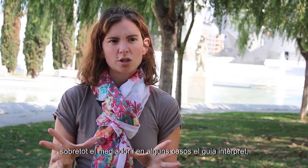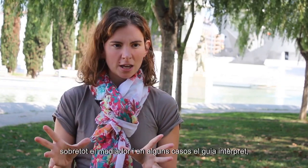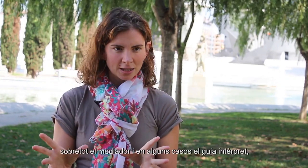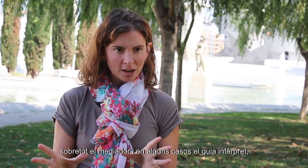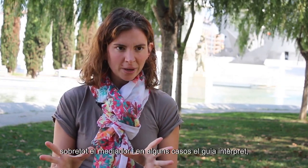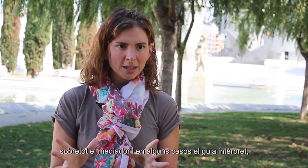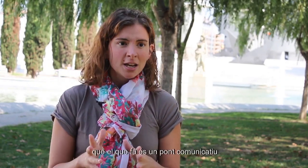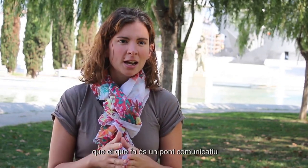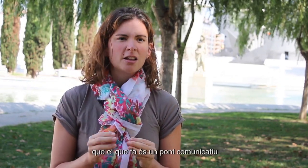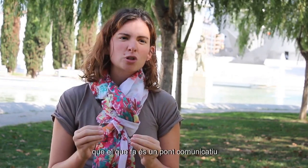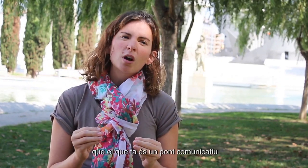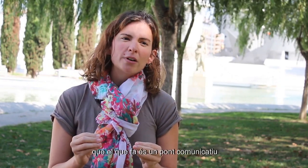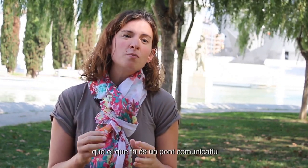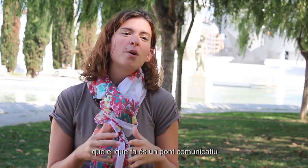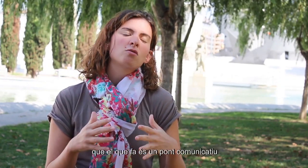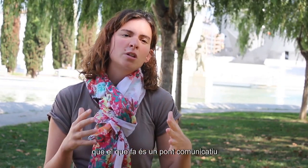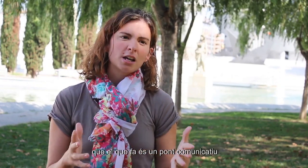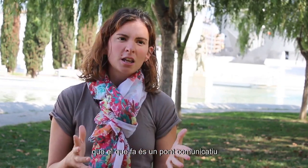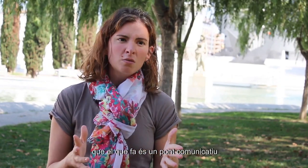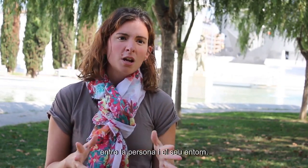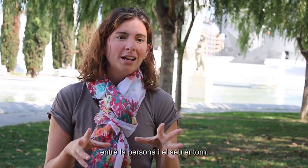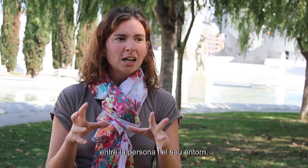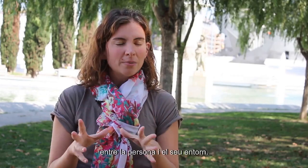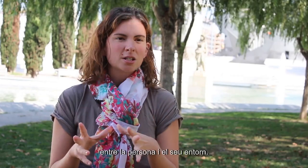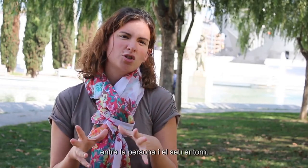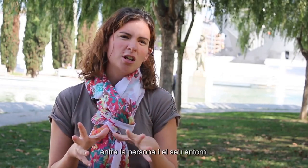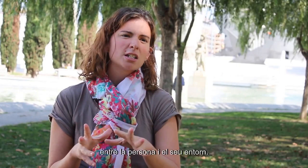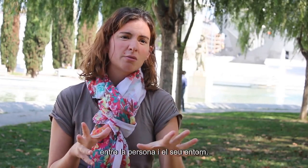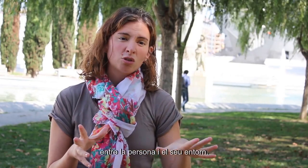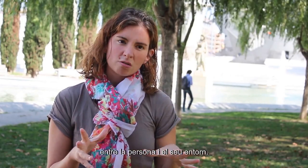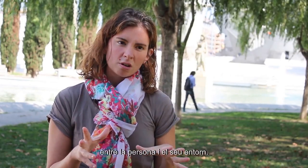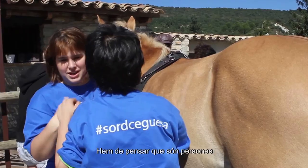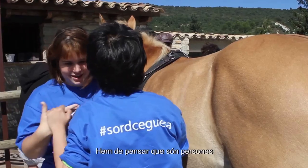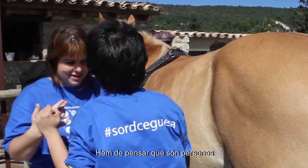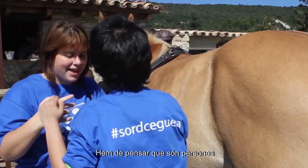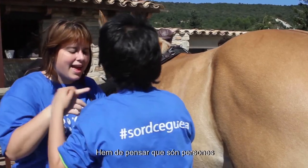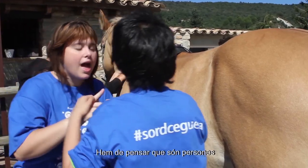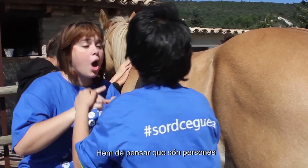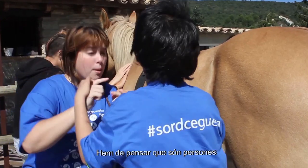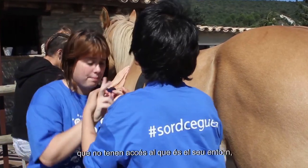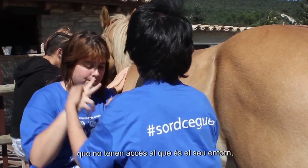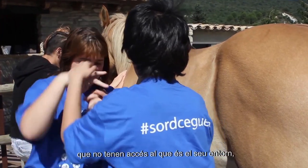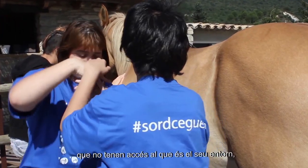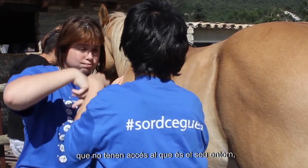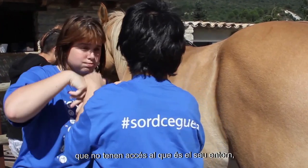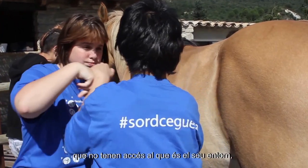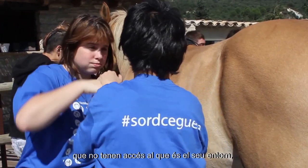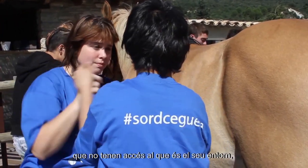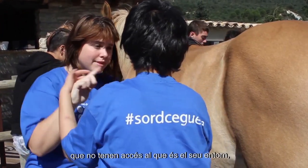el guia intèrpret, que llavors el que fa és un pont comunicatiu entre la persona i el seu entorn. Hem de pensar que són persones que no tenen accés a el que és el seu